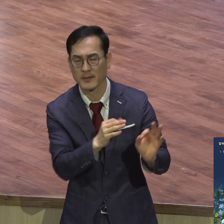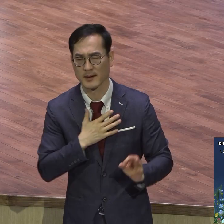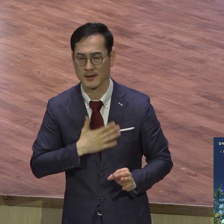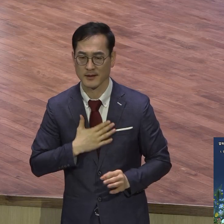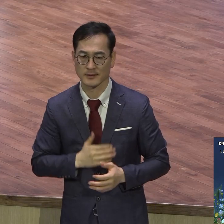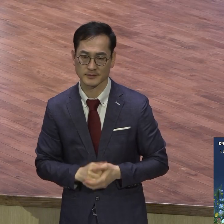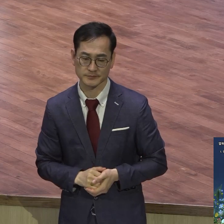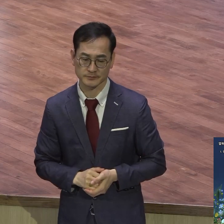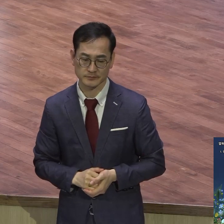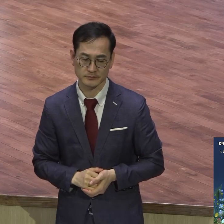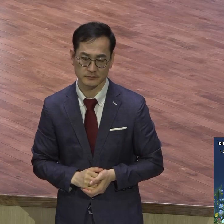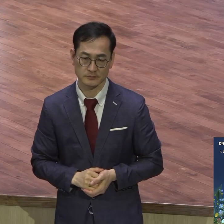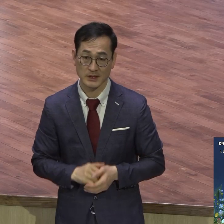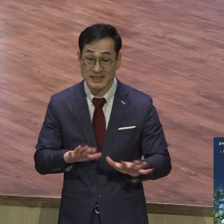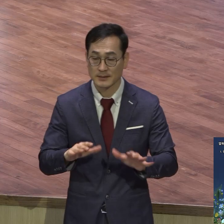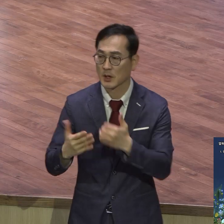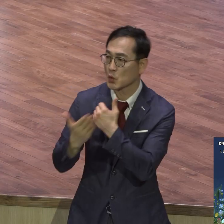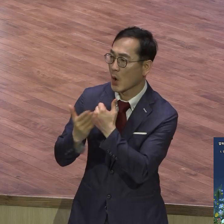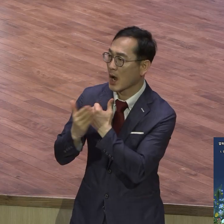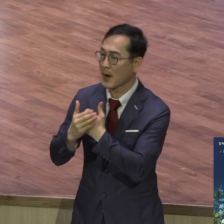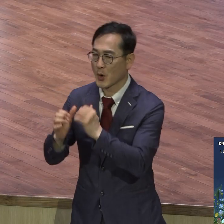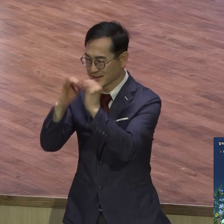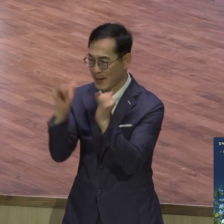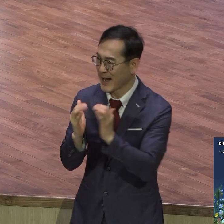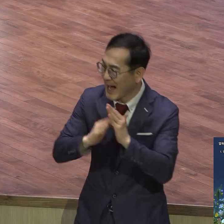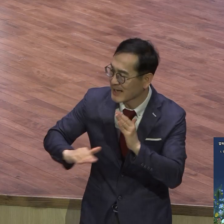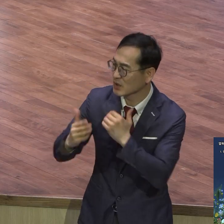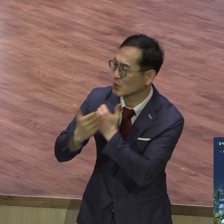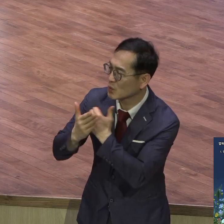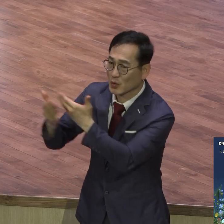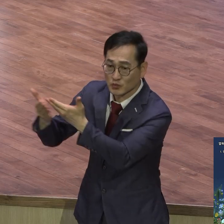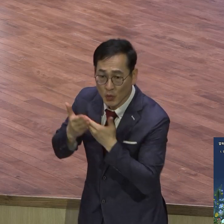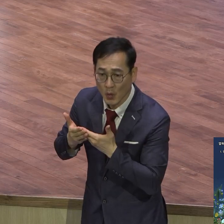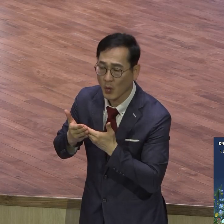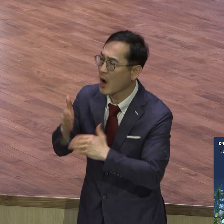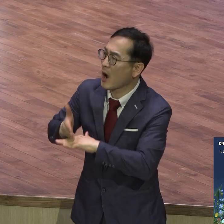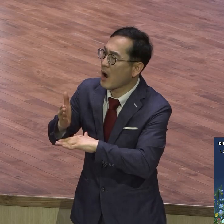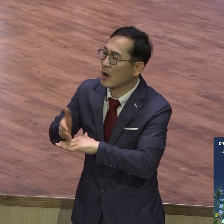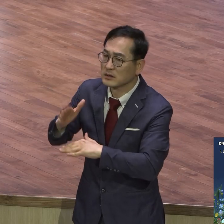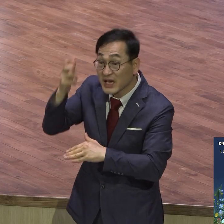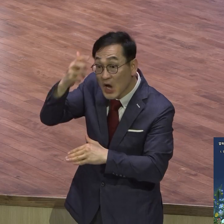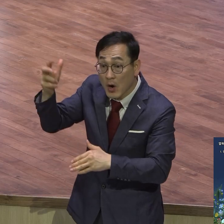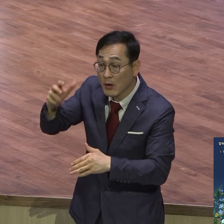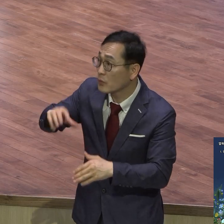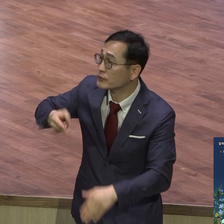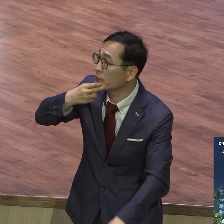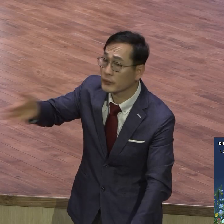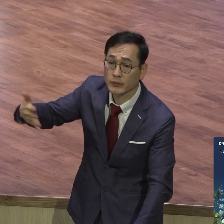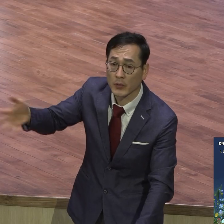당장 육신적인 도움을 준다고 영적인 거 버리면 어느 날 끝납니다.